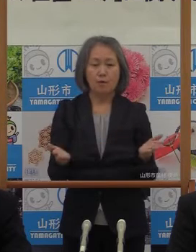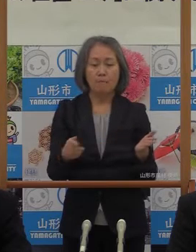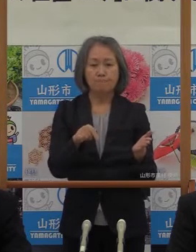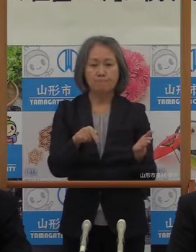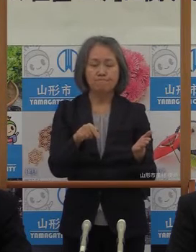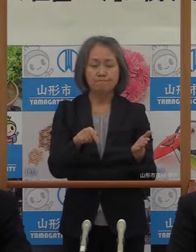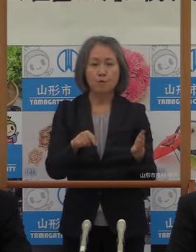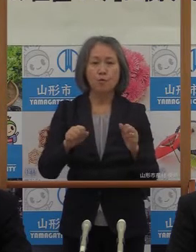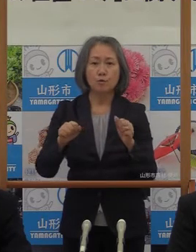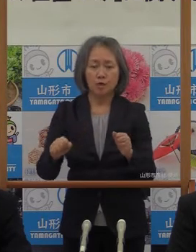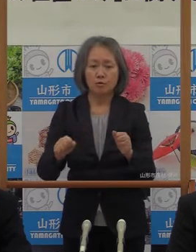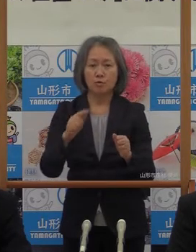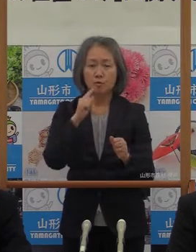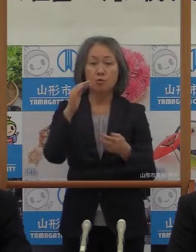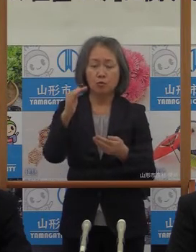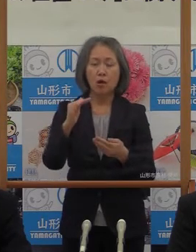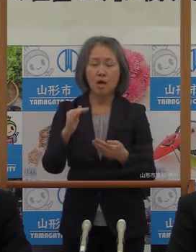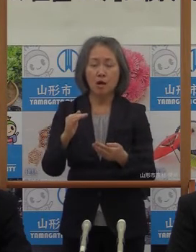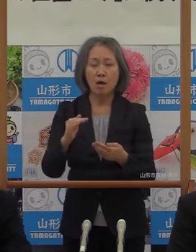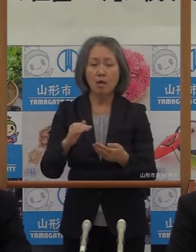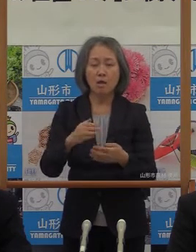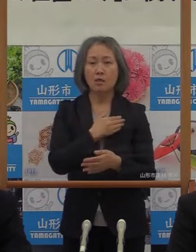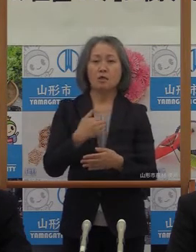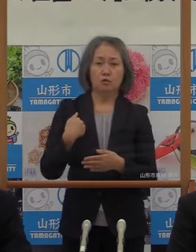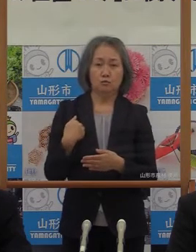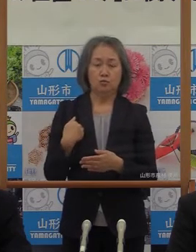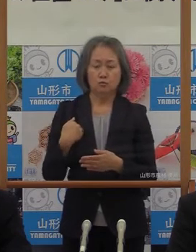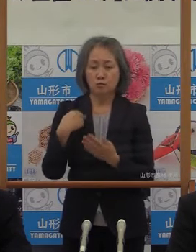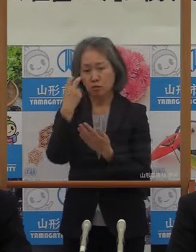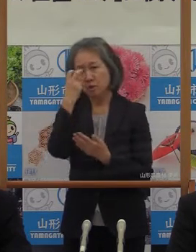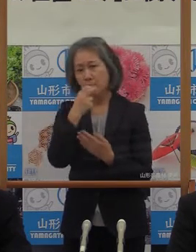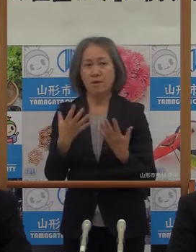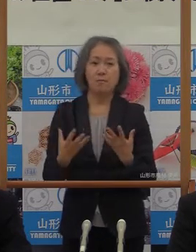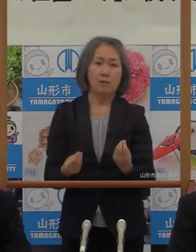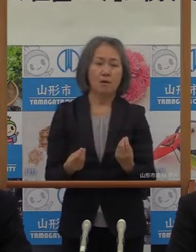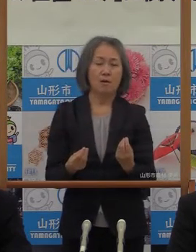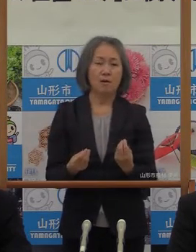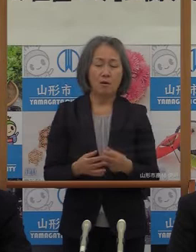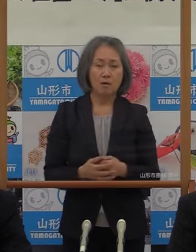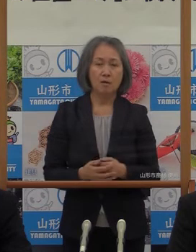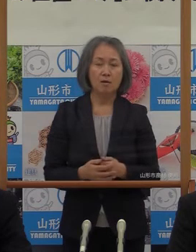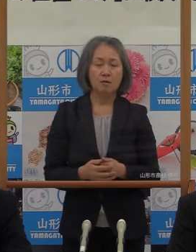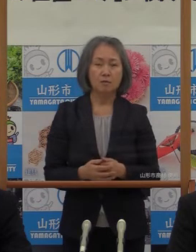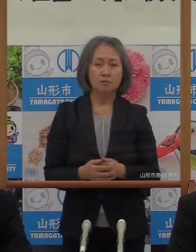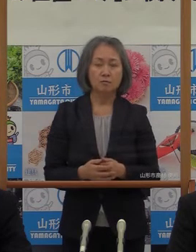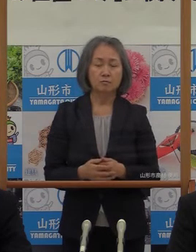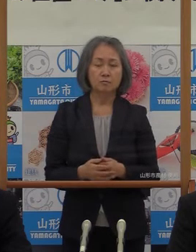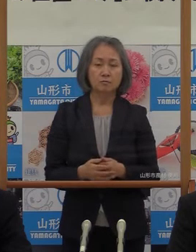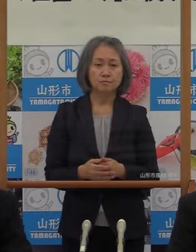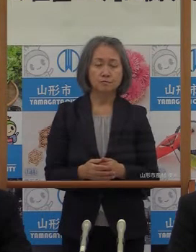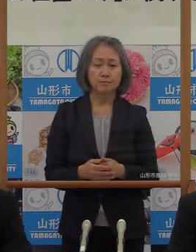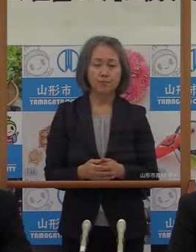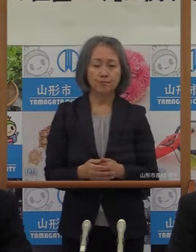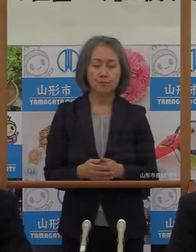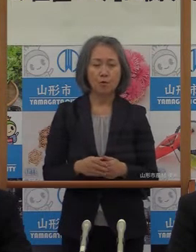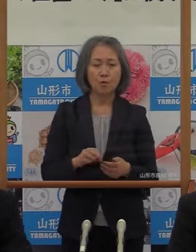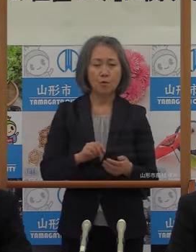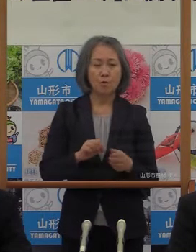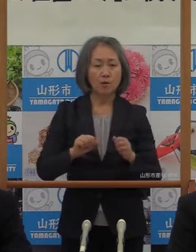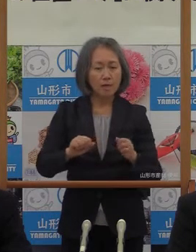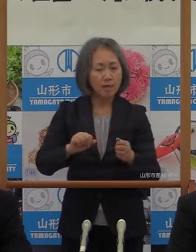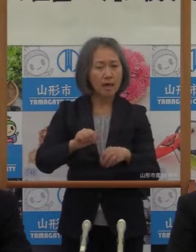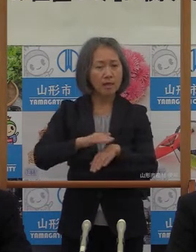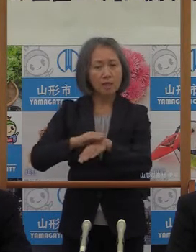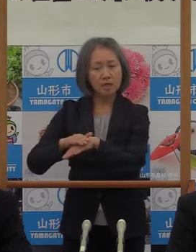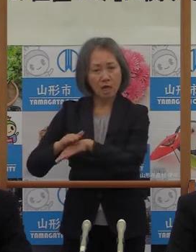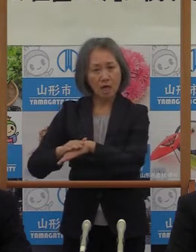の中で行うことは可能であるとこういうことは調べていたところであります。これもやり方がいろいろあ